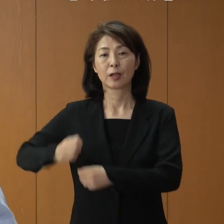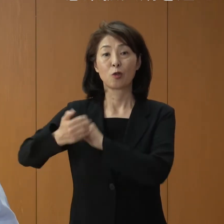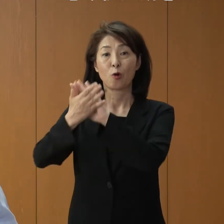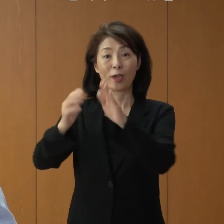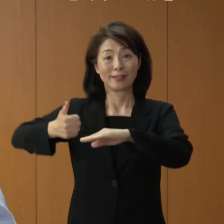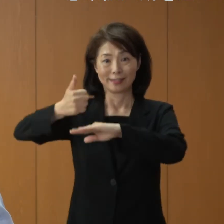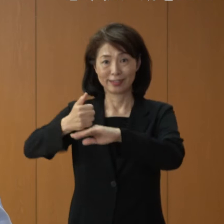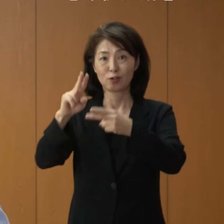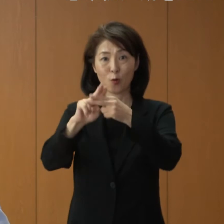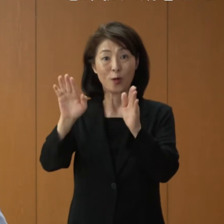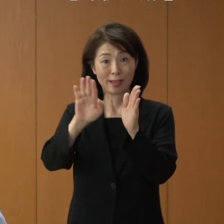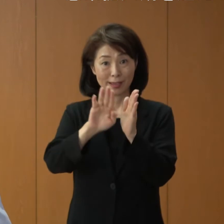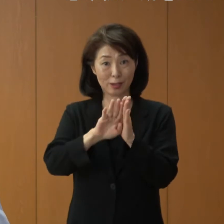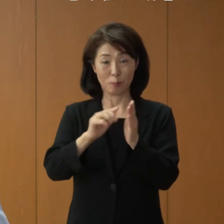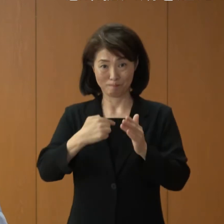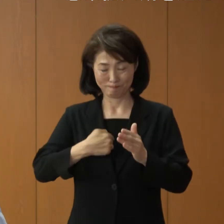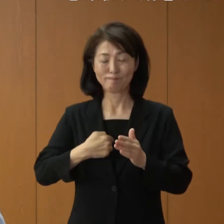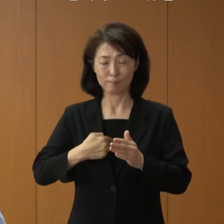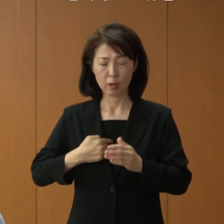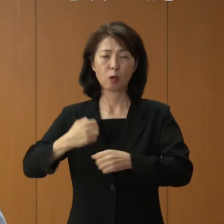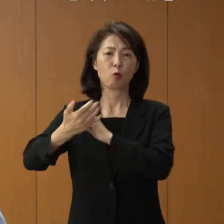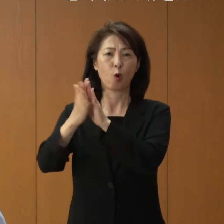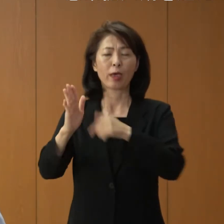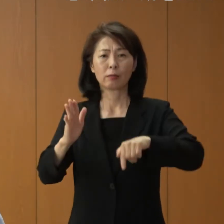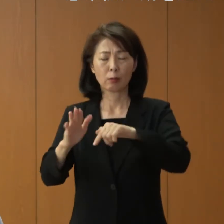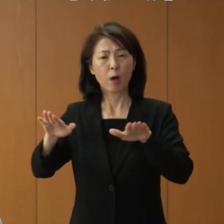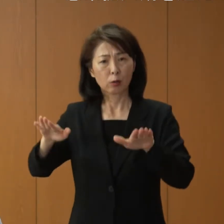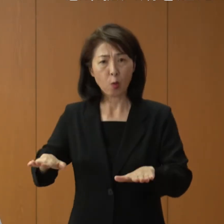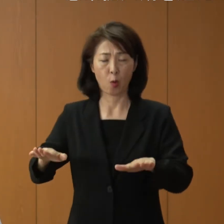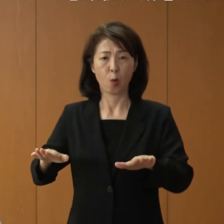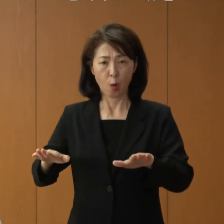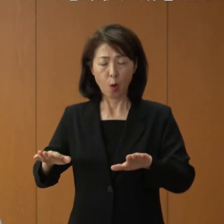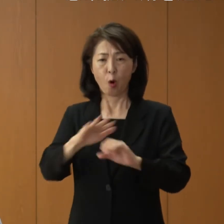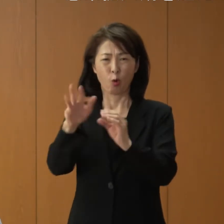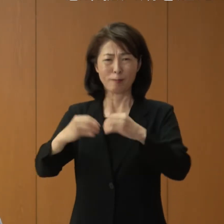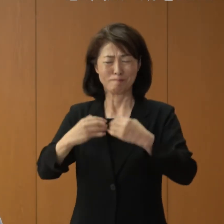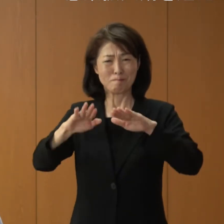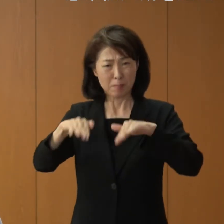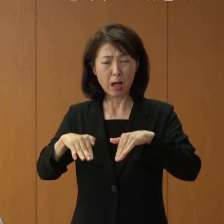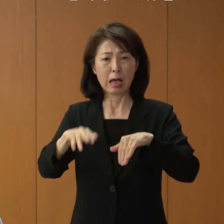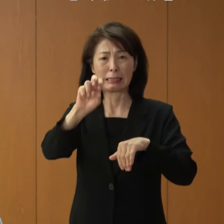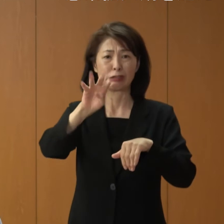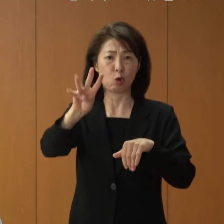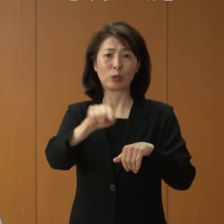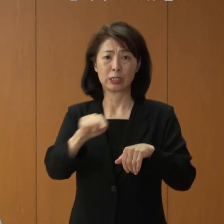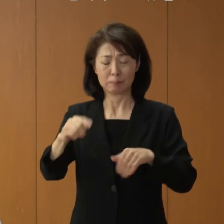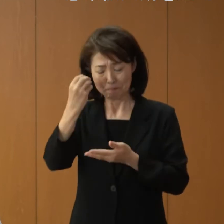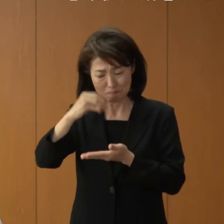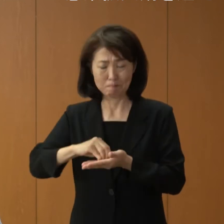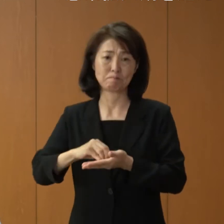兵庫県知事の井戸敏三です。兵庫県では本日新たな感染者が24人確認されました